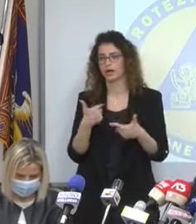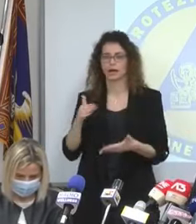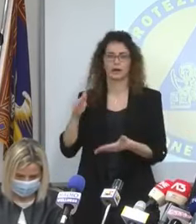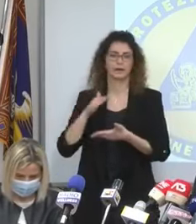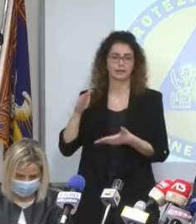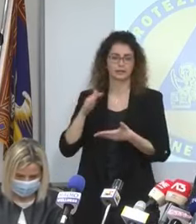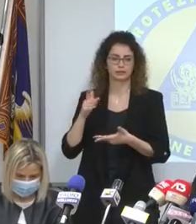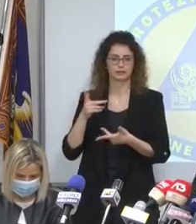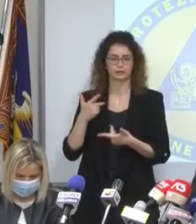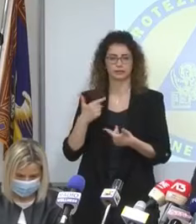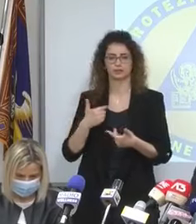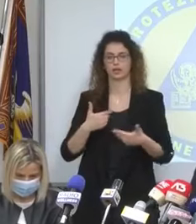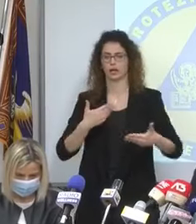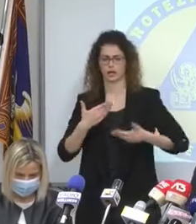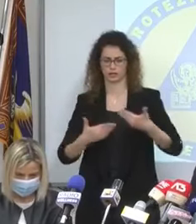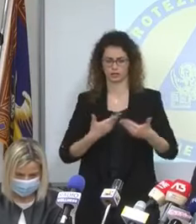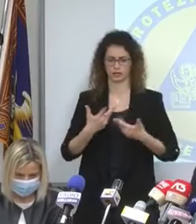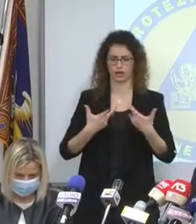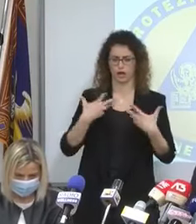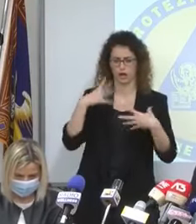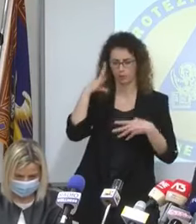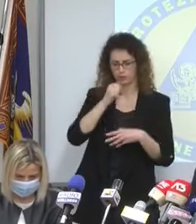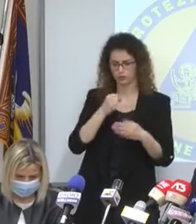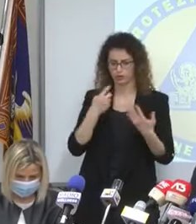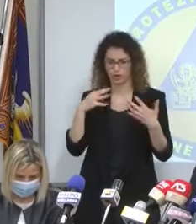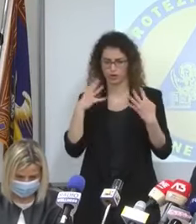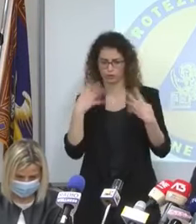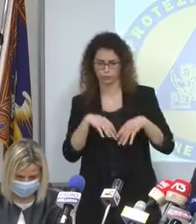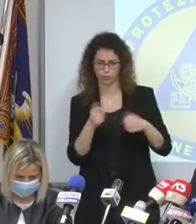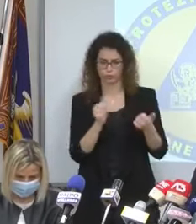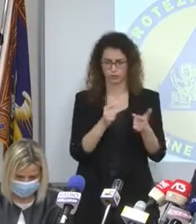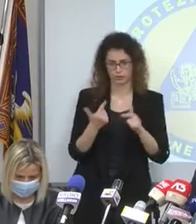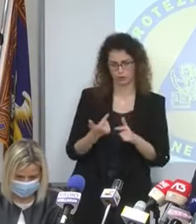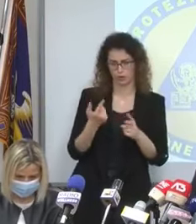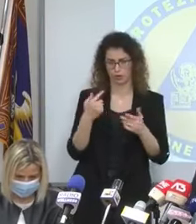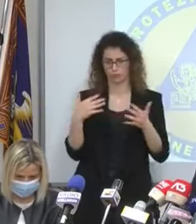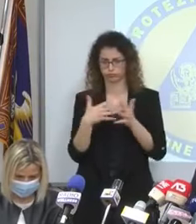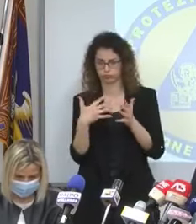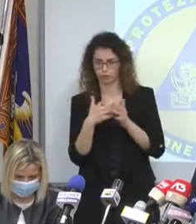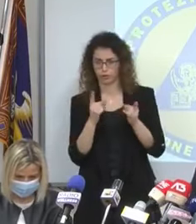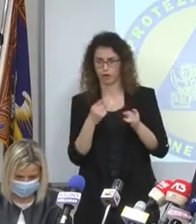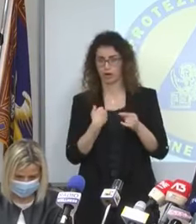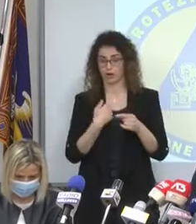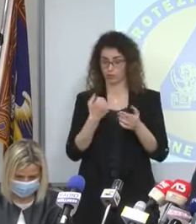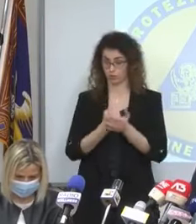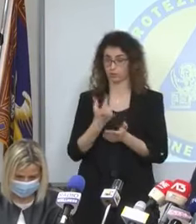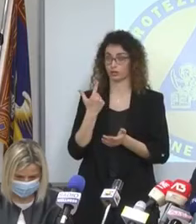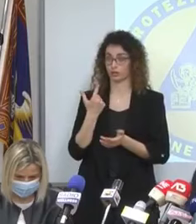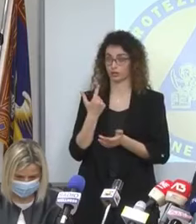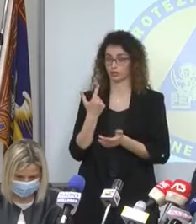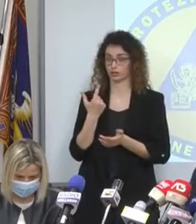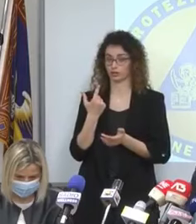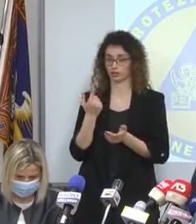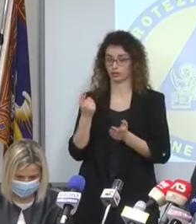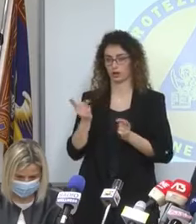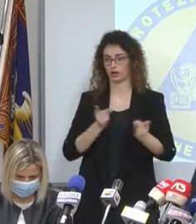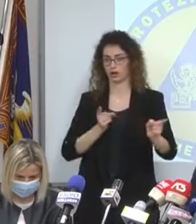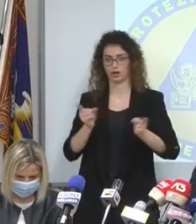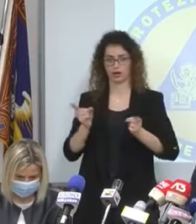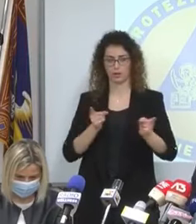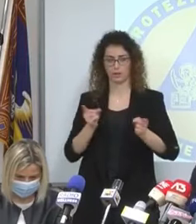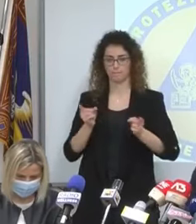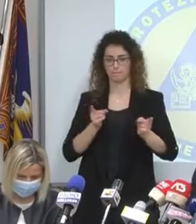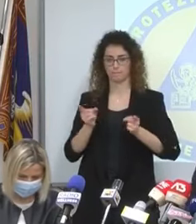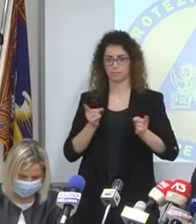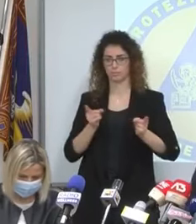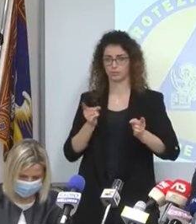vaccini, tanto si collada, si capisce cosa non funziona, cioè fondamentale è questo, c'è un periodo di abbrivio, di